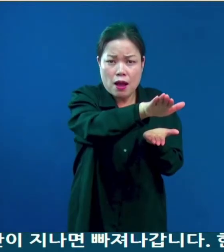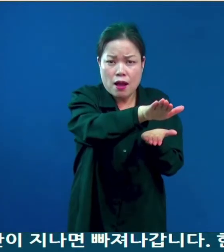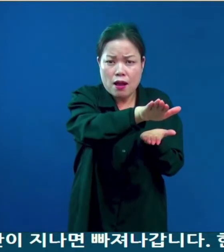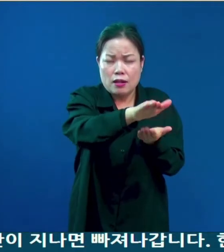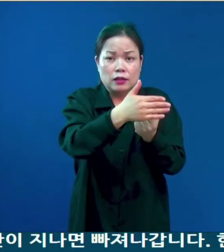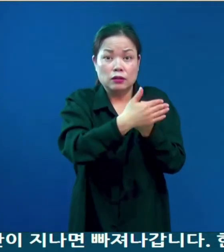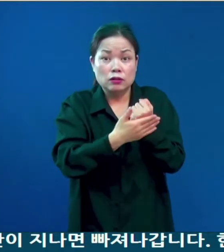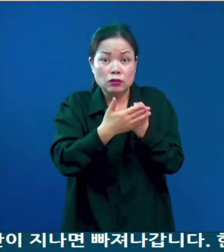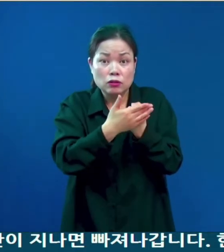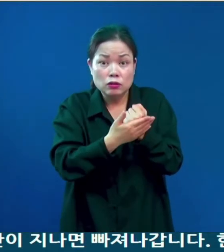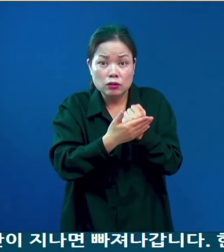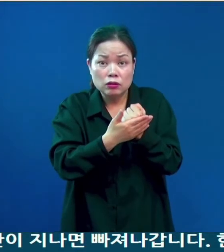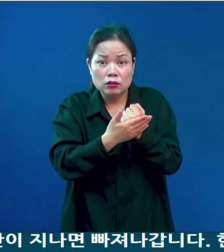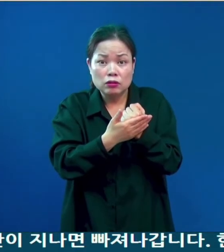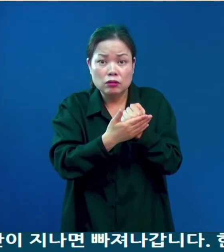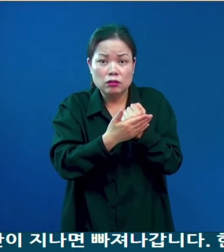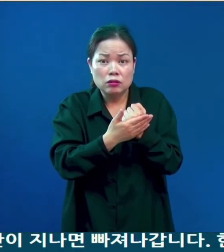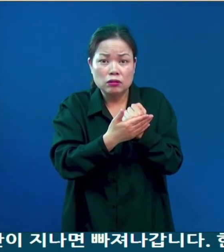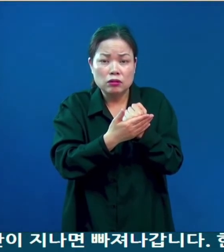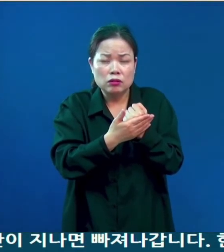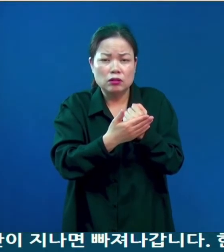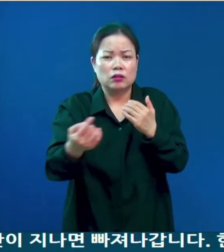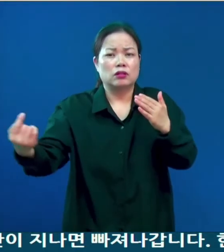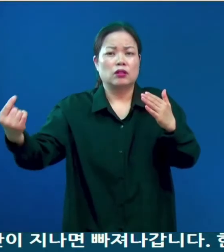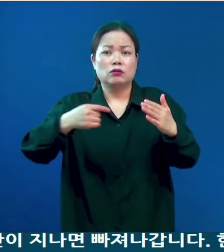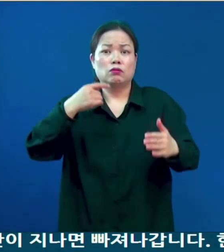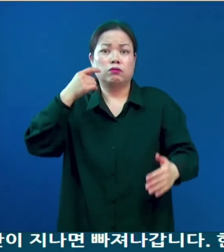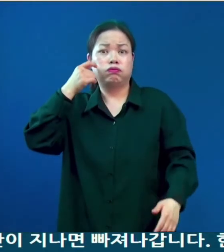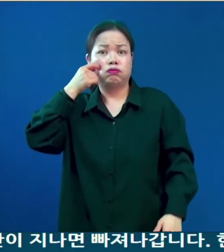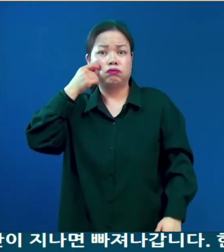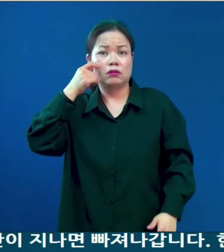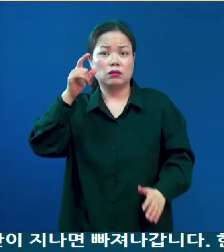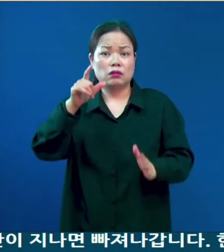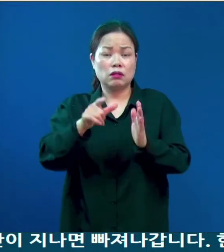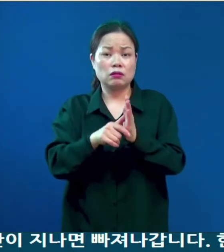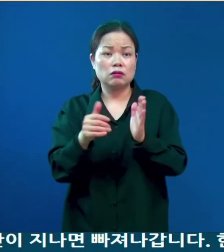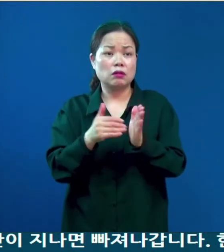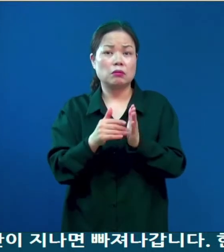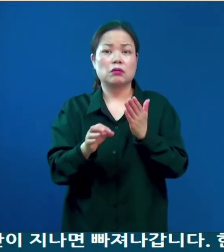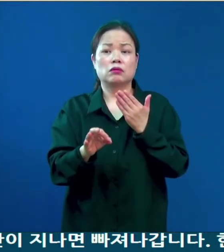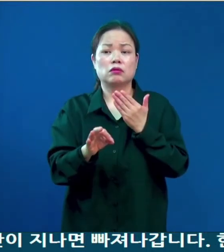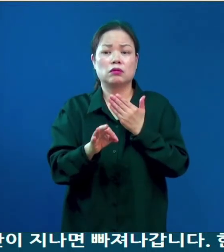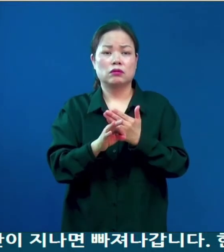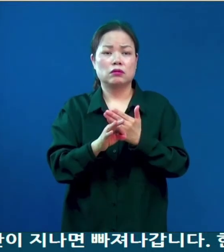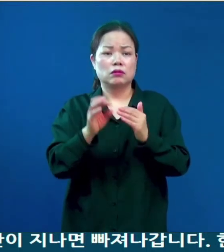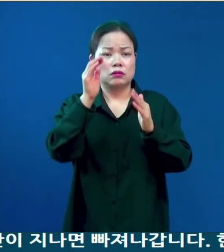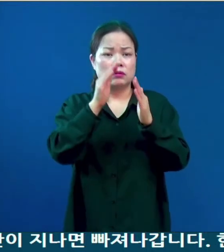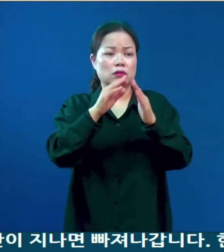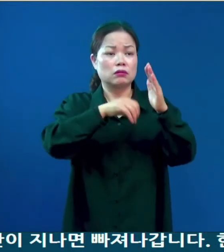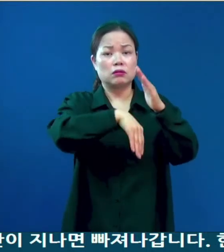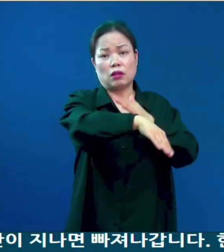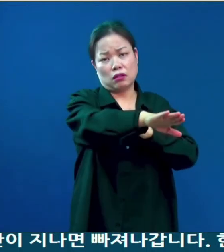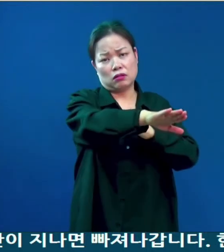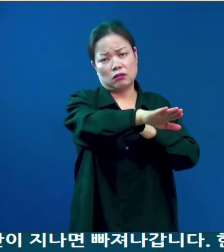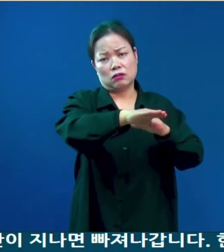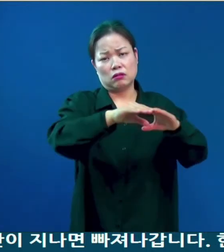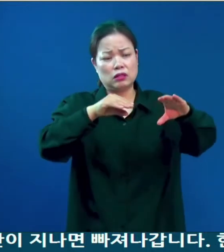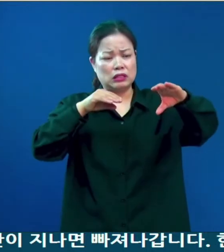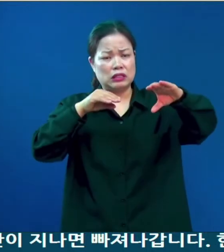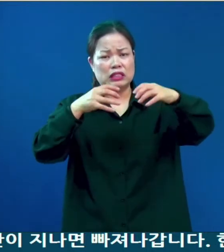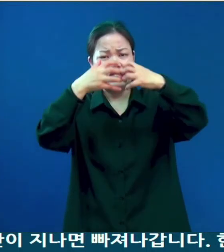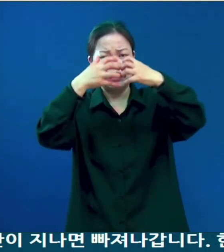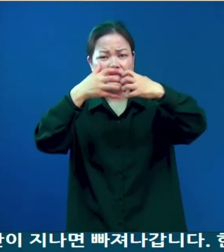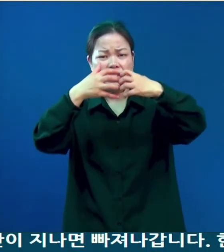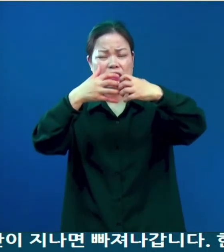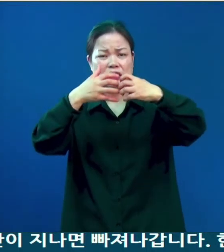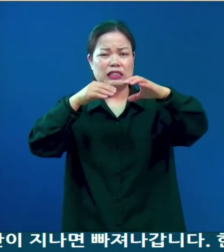그 은혜는 단 한 방울도 침투하지 못한 채 시간이 다 되면 그냥 저 문 밖을 나가버리는, 이런 기계식